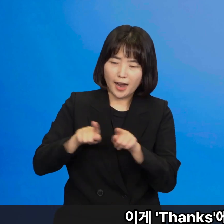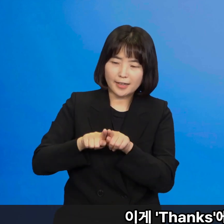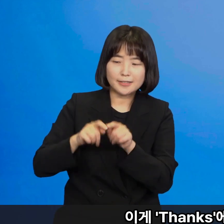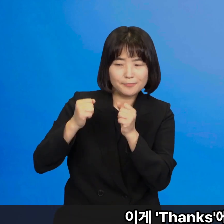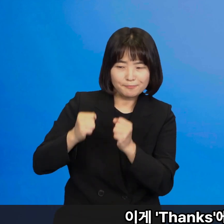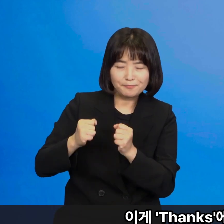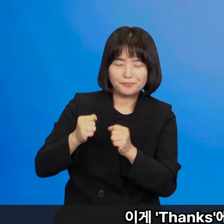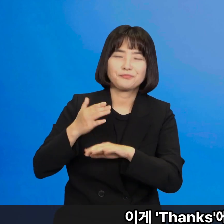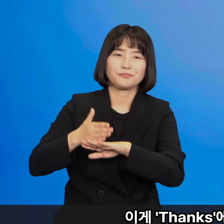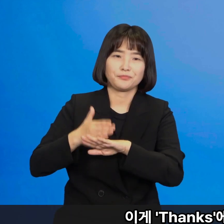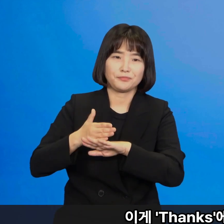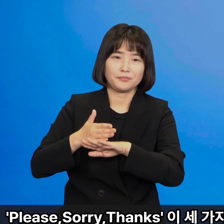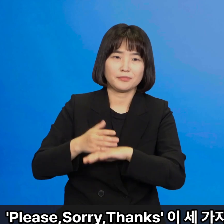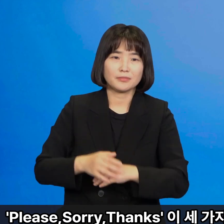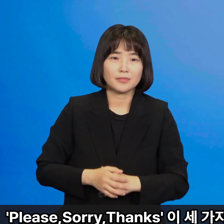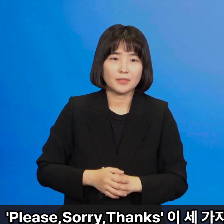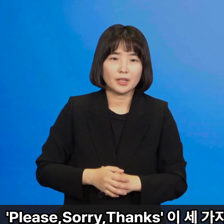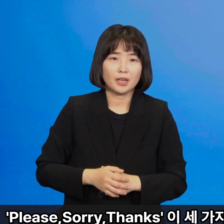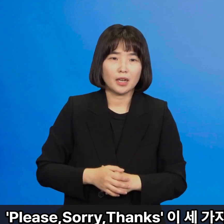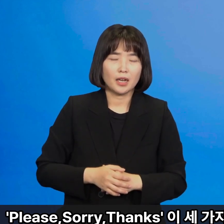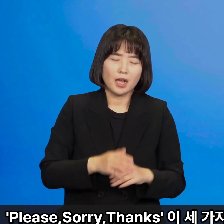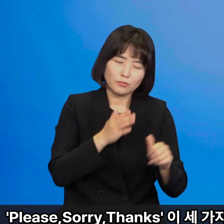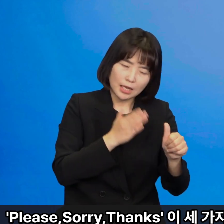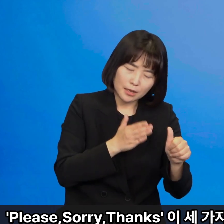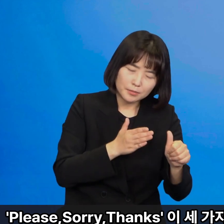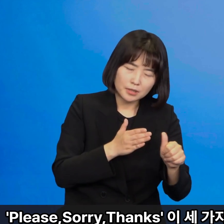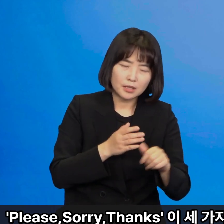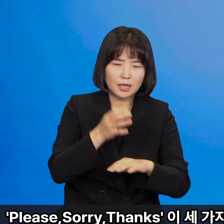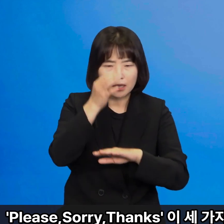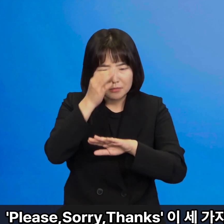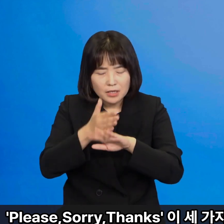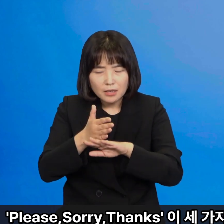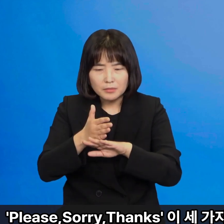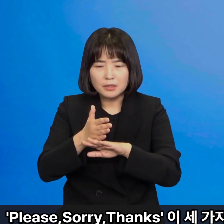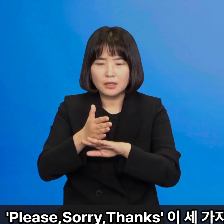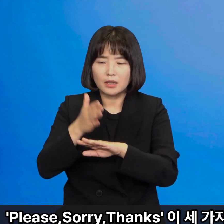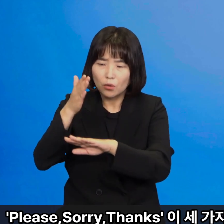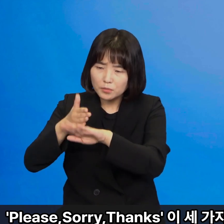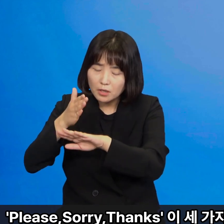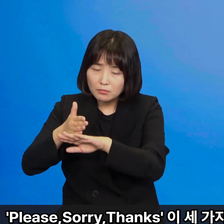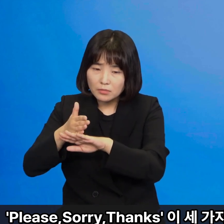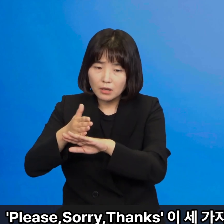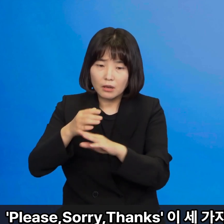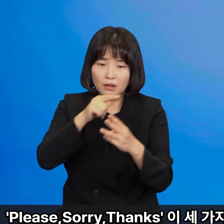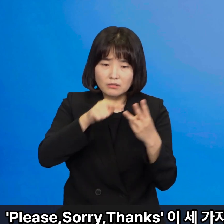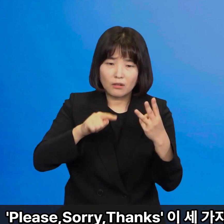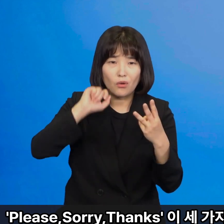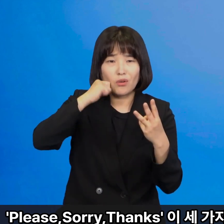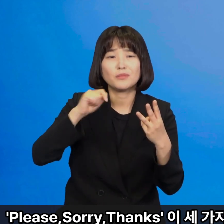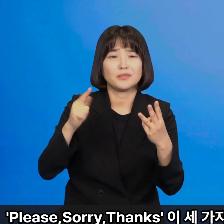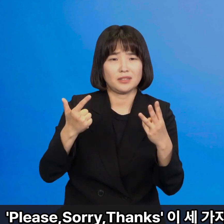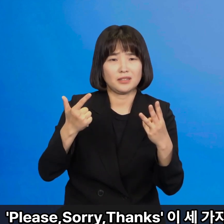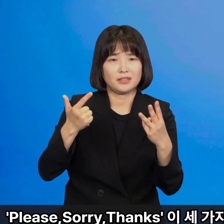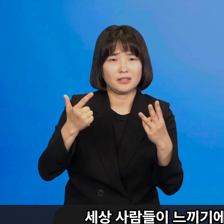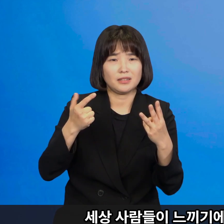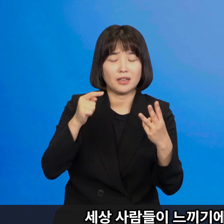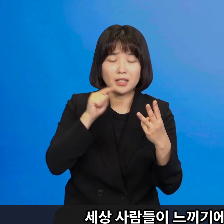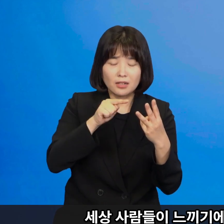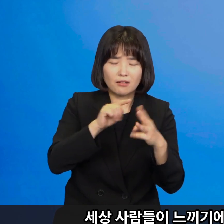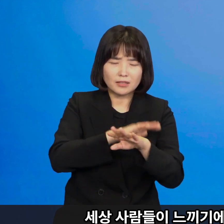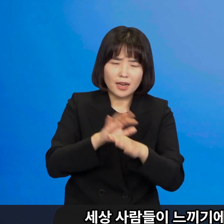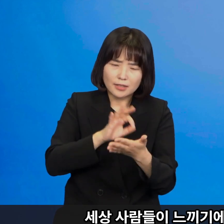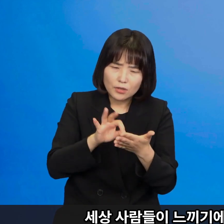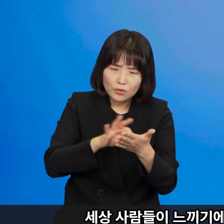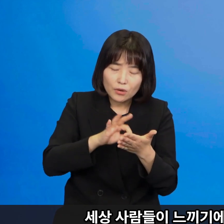이게 thanks예요. 자, 어렵습니까? Please, sorry, thanks. 이 세 가지 말만 제대로 그리스도인들이 사용해도